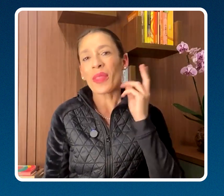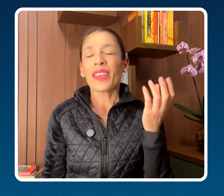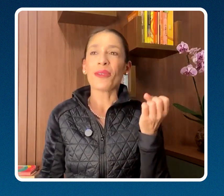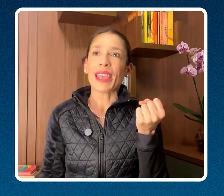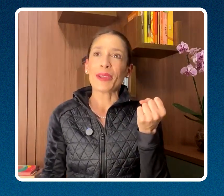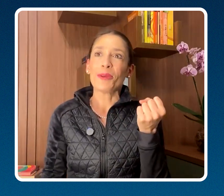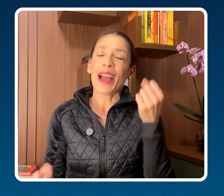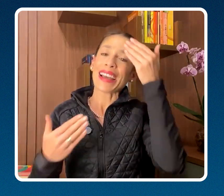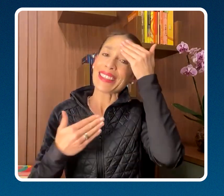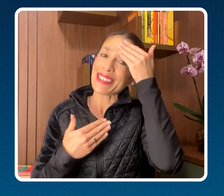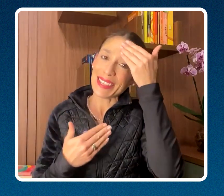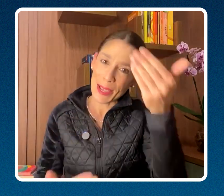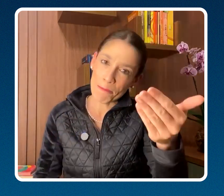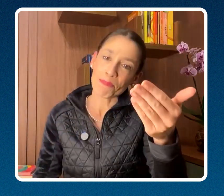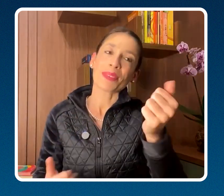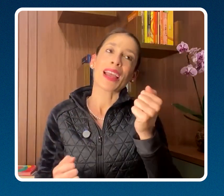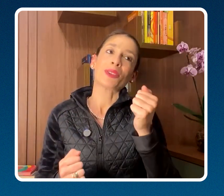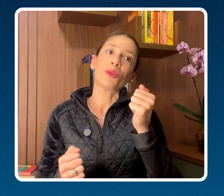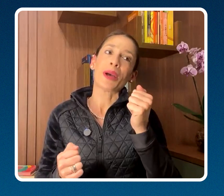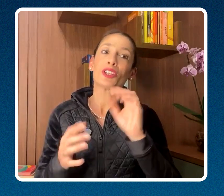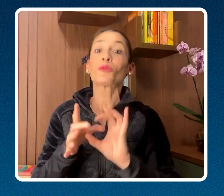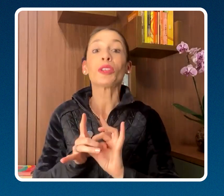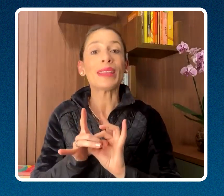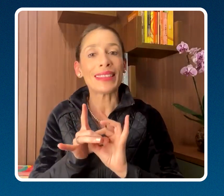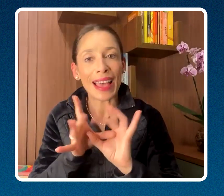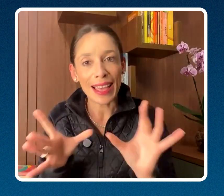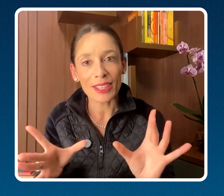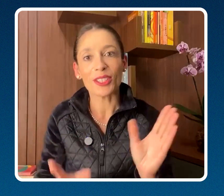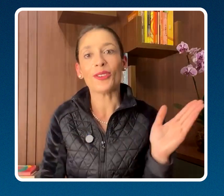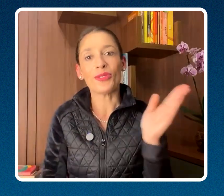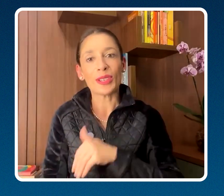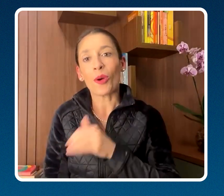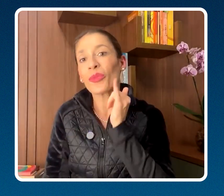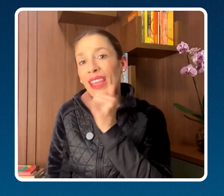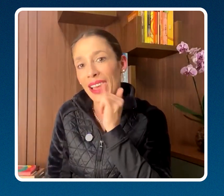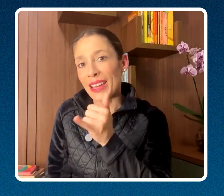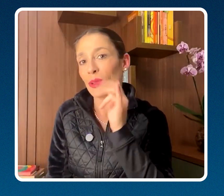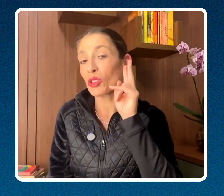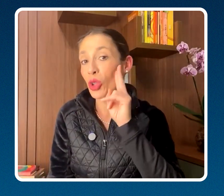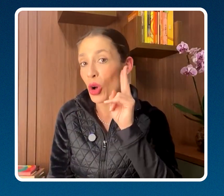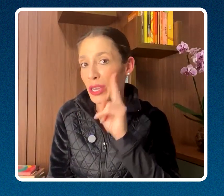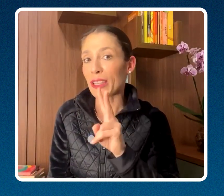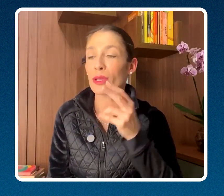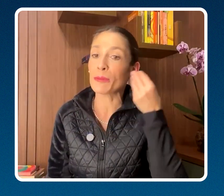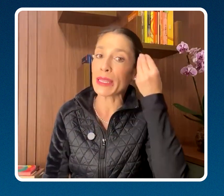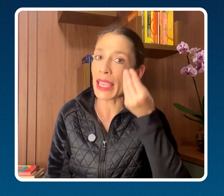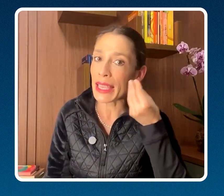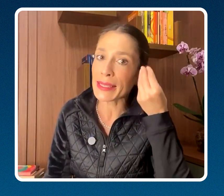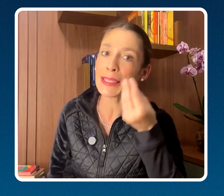Raquel, eu quero agradecer a tua disponibilidade de vir contar a tua história,